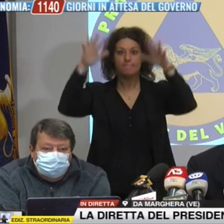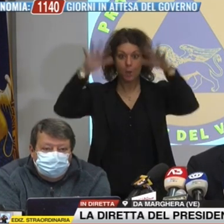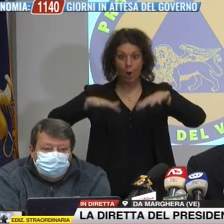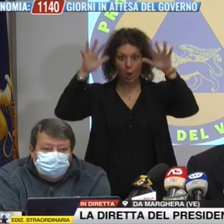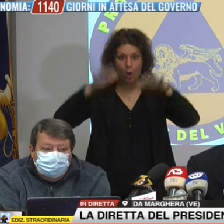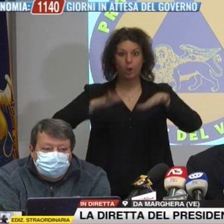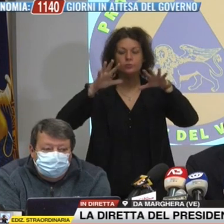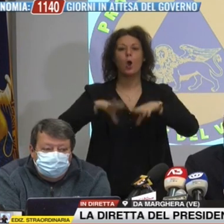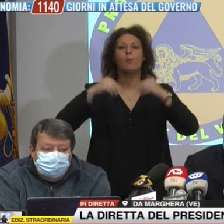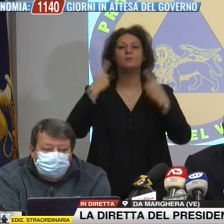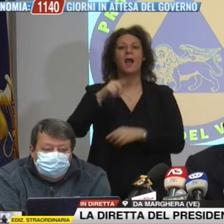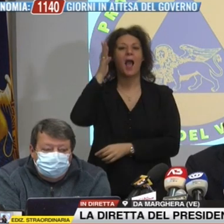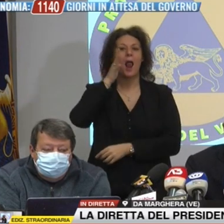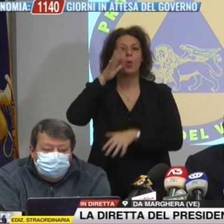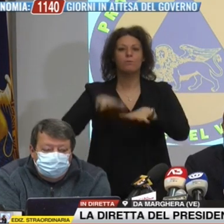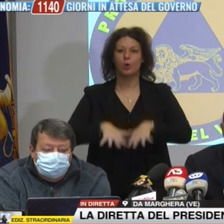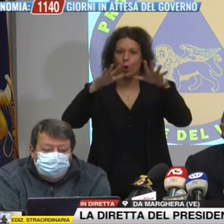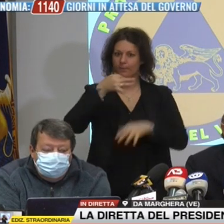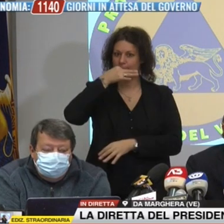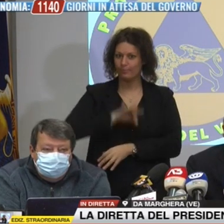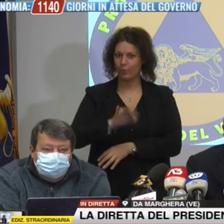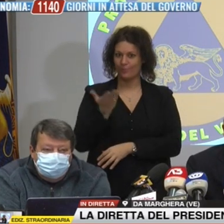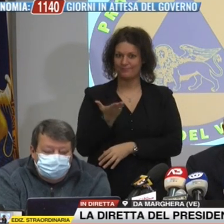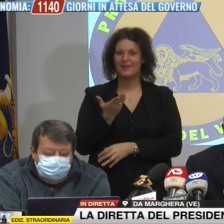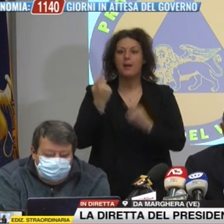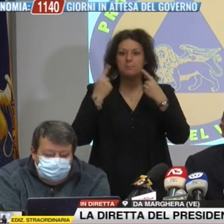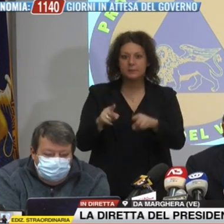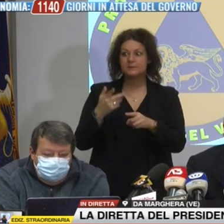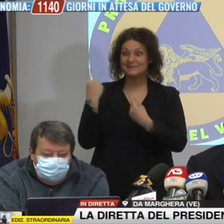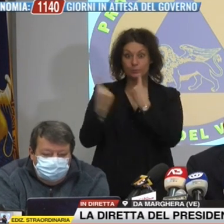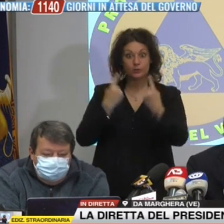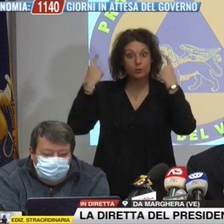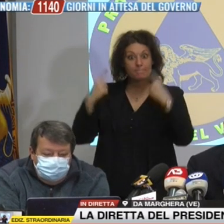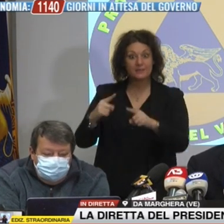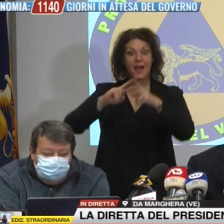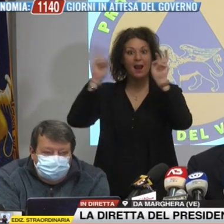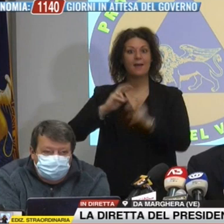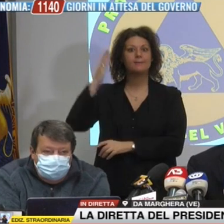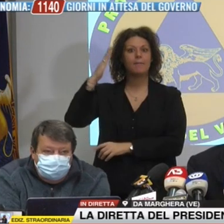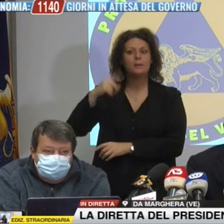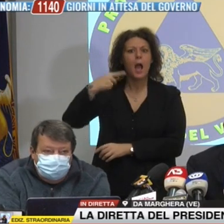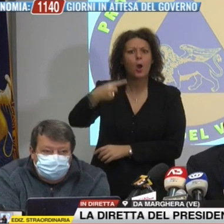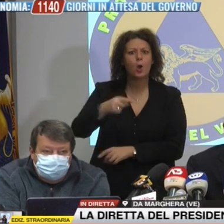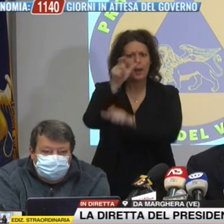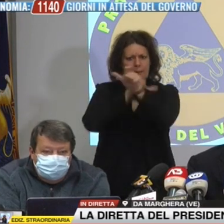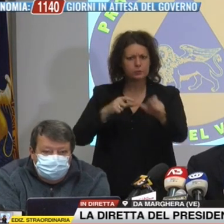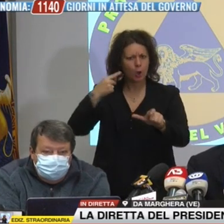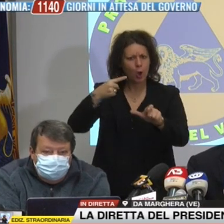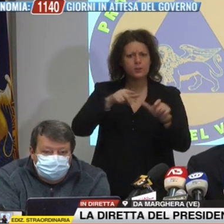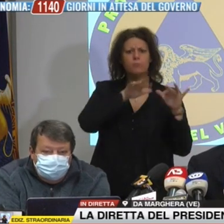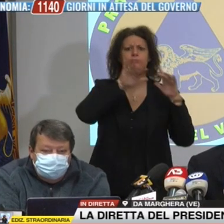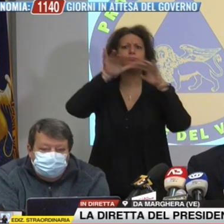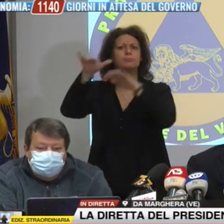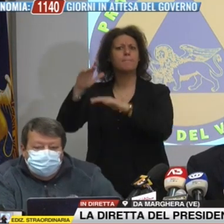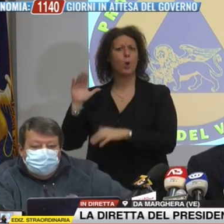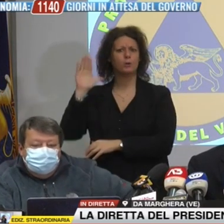alluvionale. Quindi capite che noi vedere i serpentoni di persone che nonostante l'allerta meteo si dirigono verso la montagna,